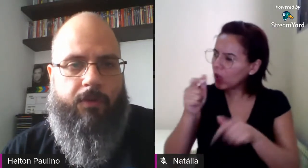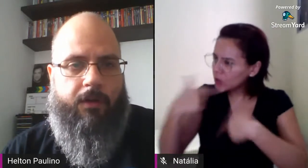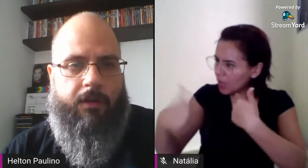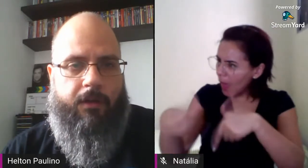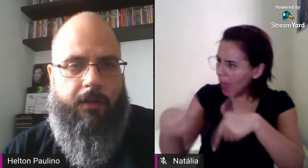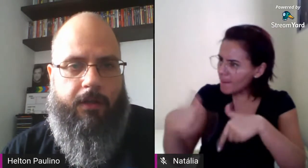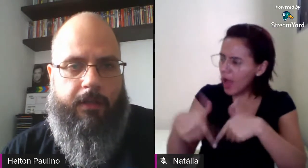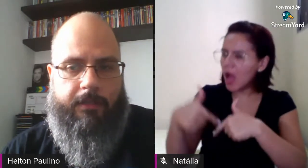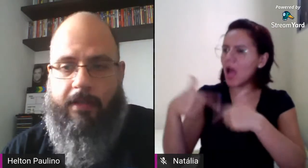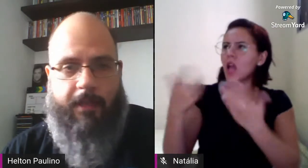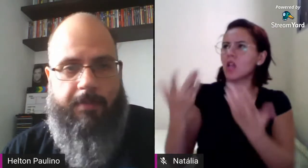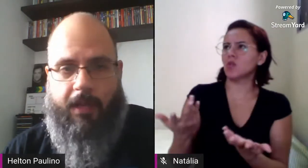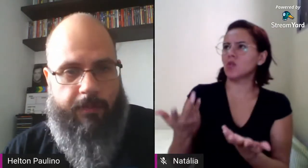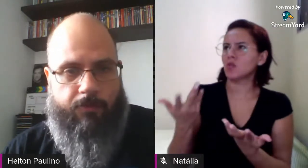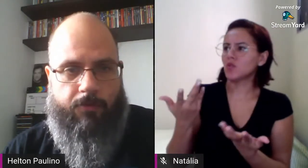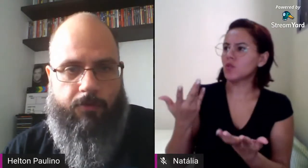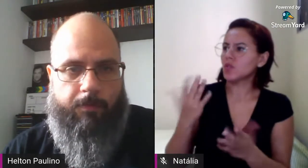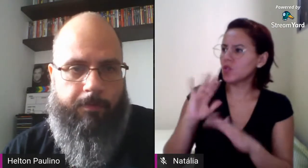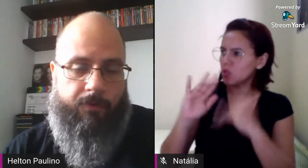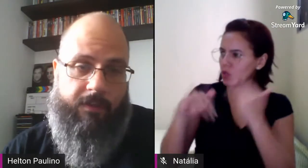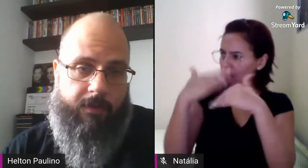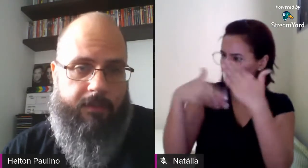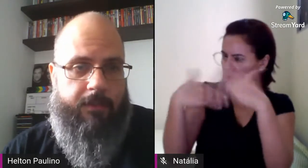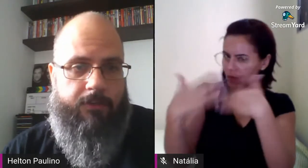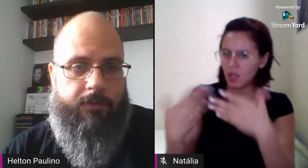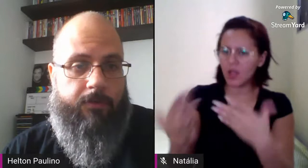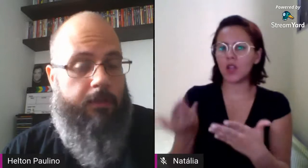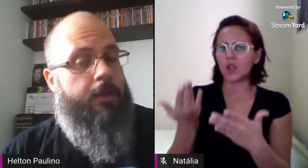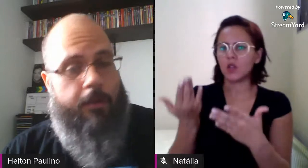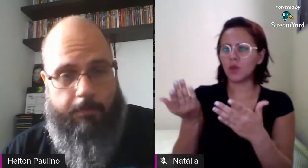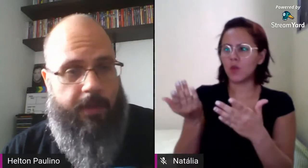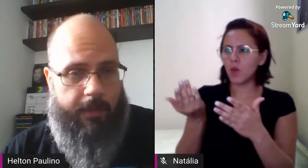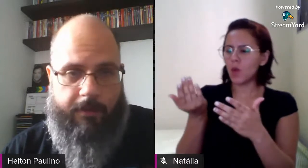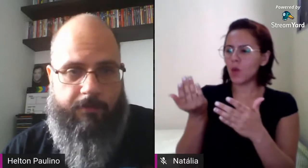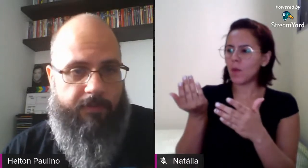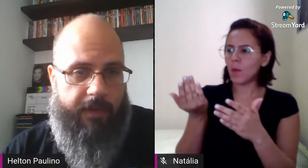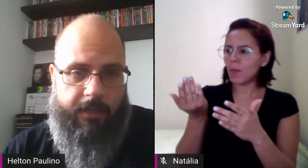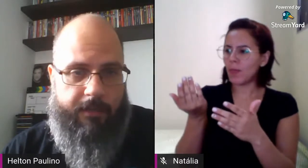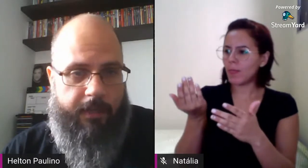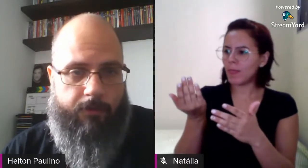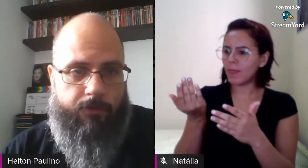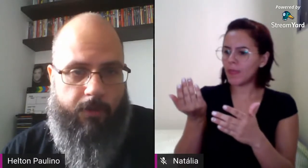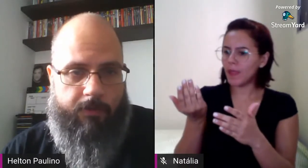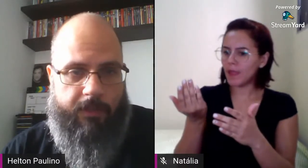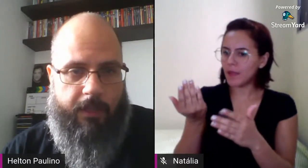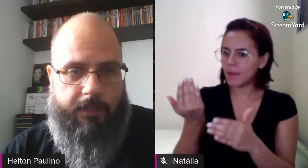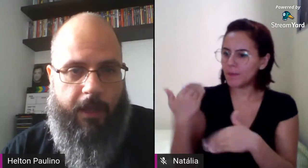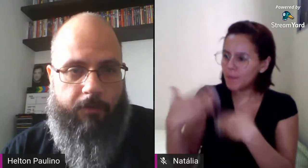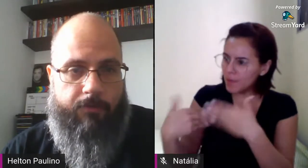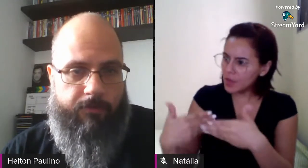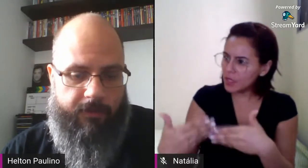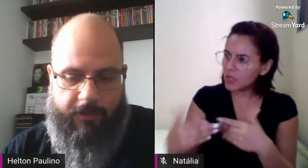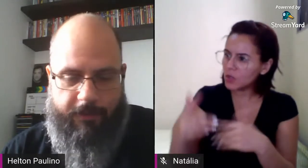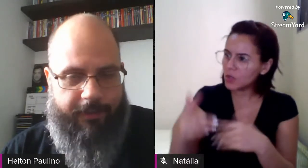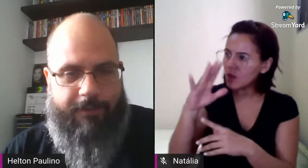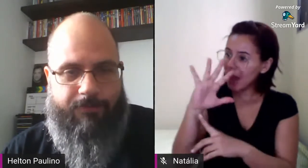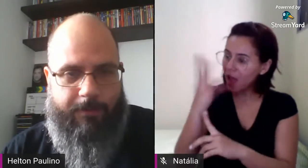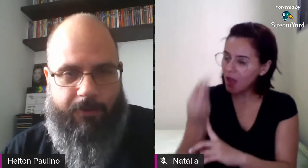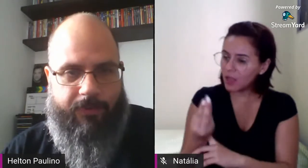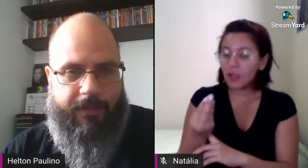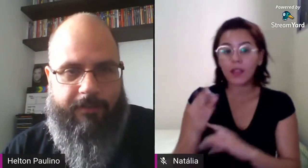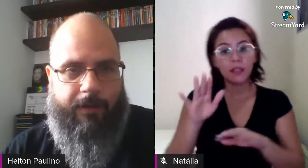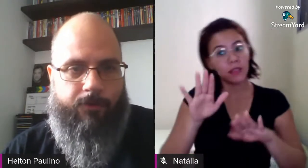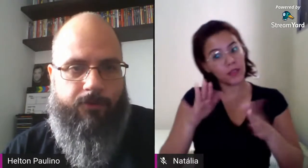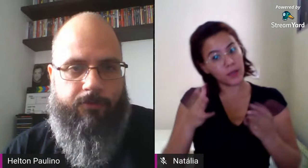desenvolvendo determinado processo artístico? Bem, isso é variante de acordo com a quantidade de alunos e que